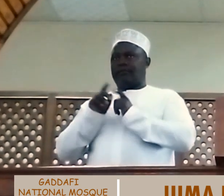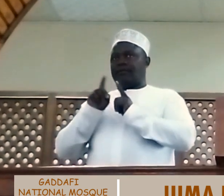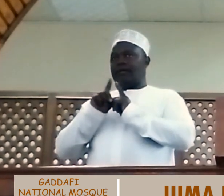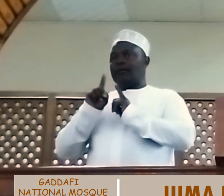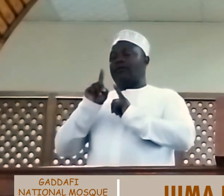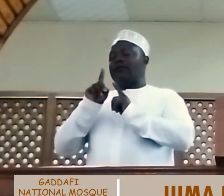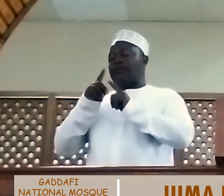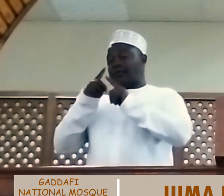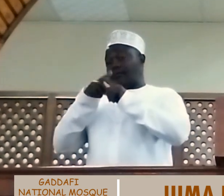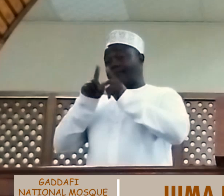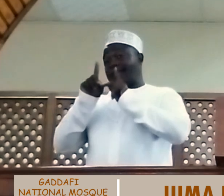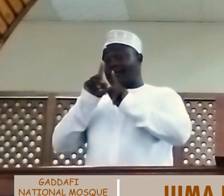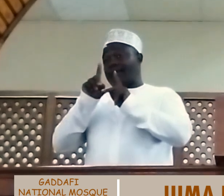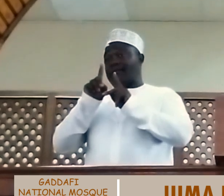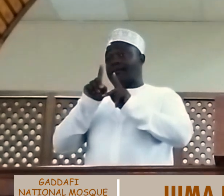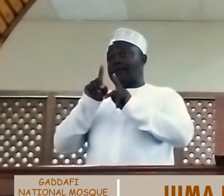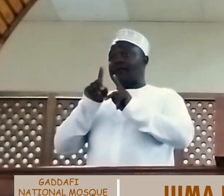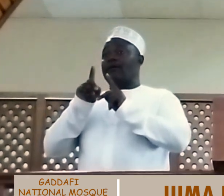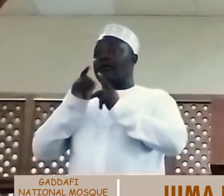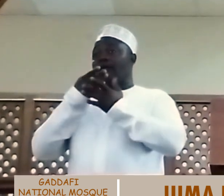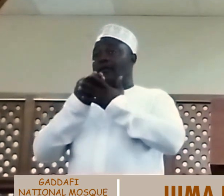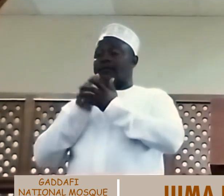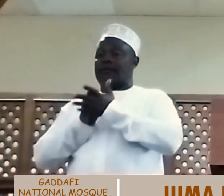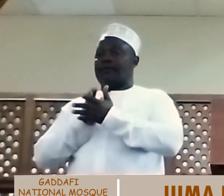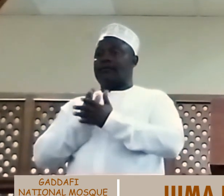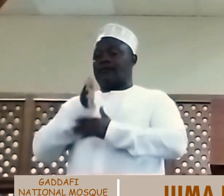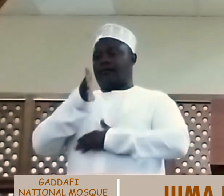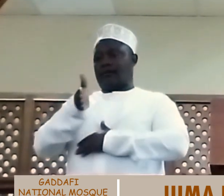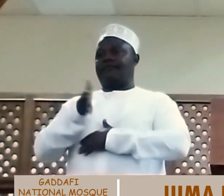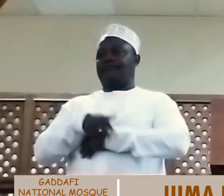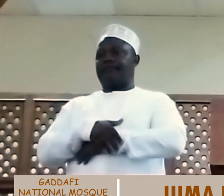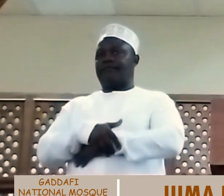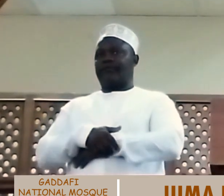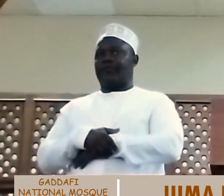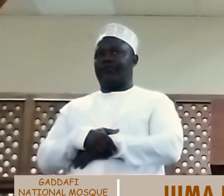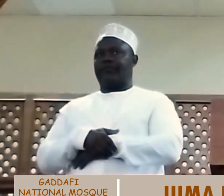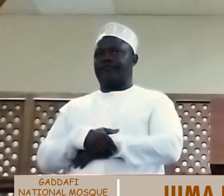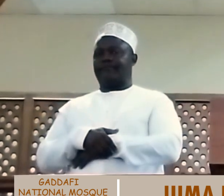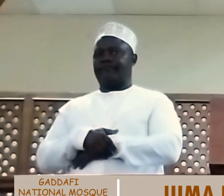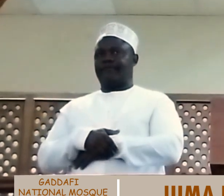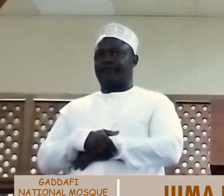وعلى آله وصحبه أجمعين وبعد